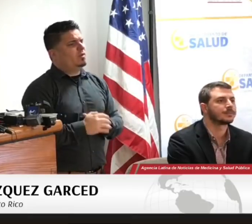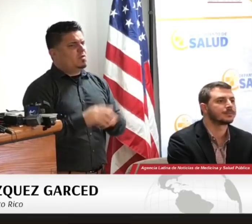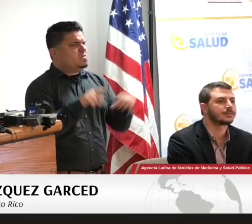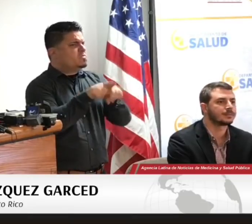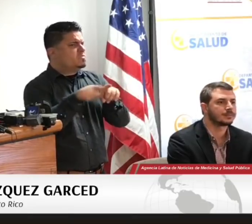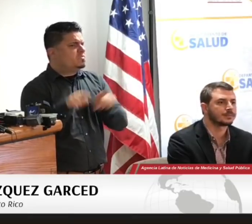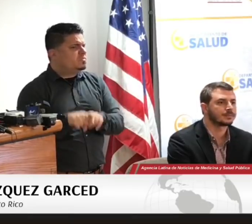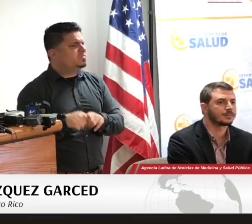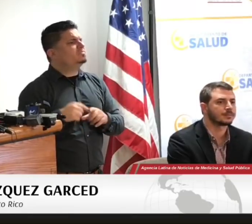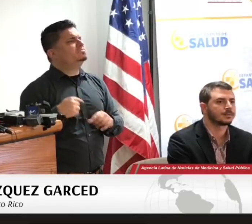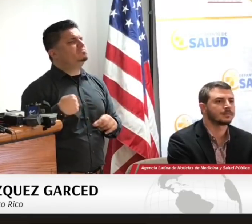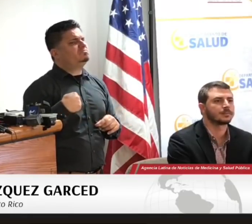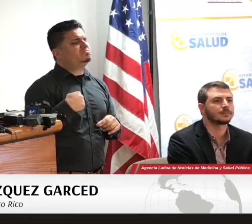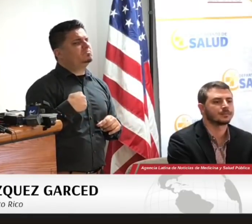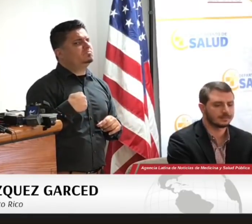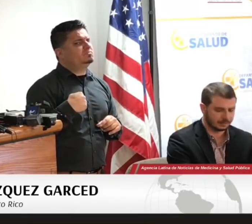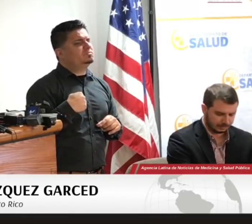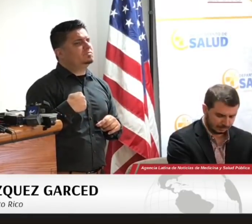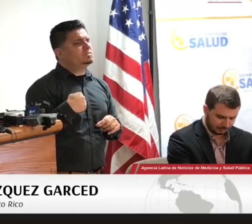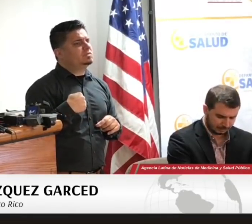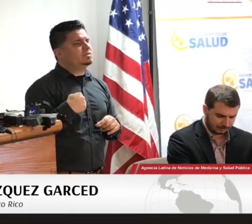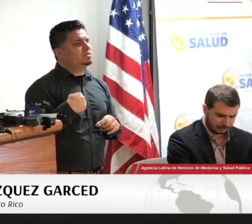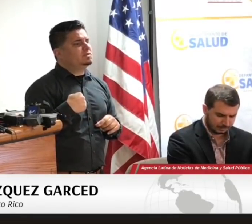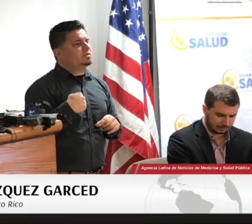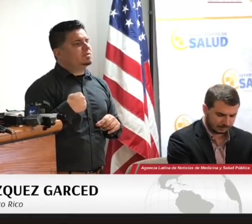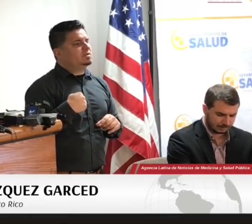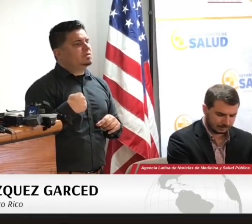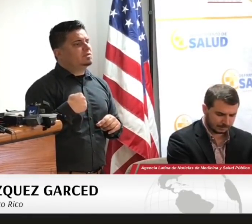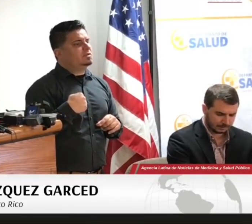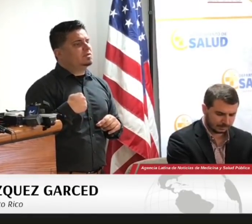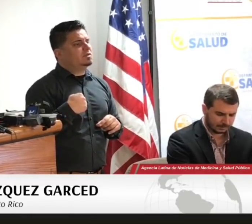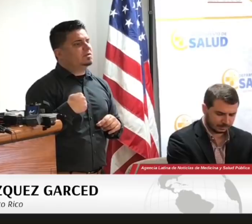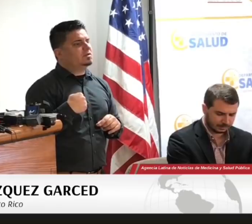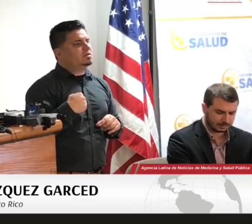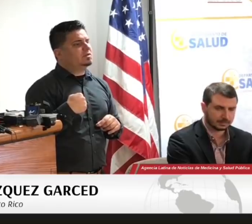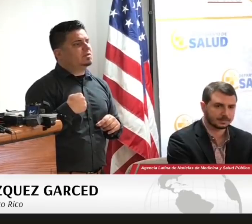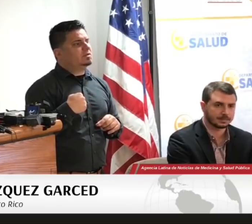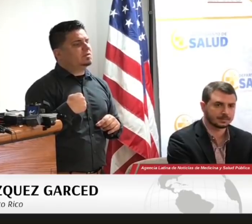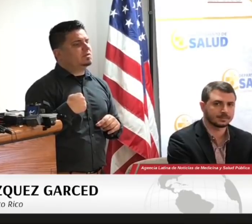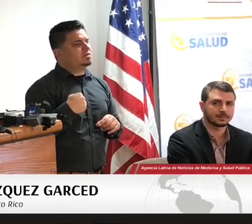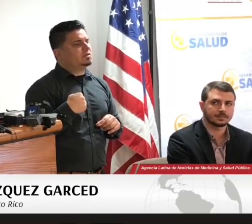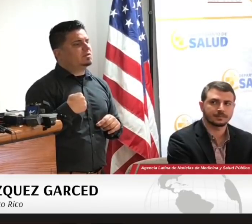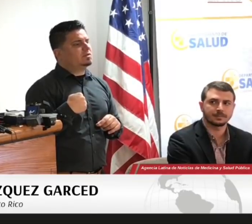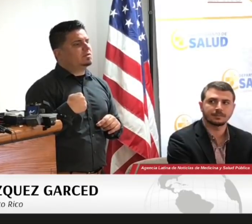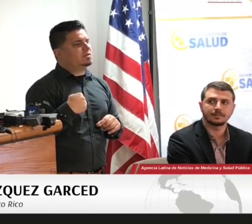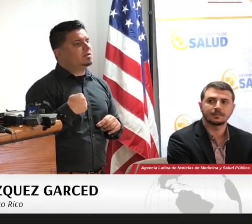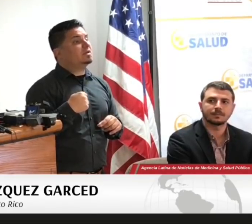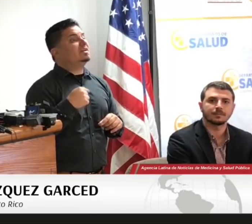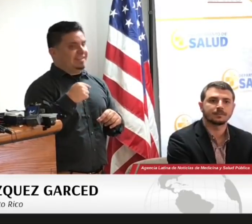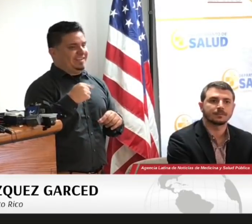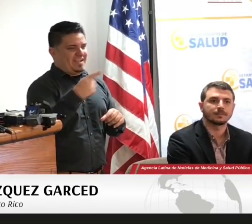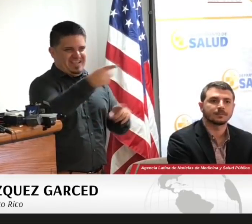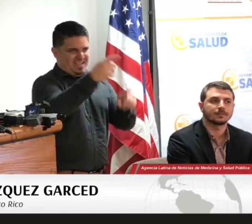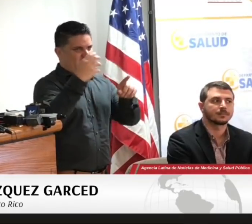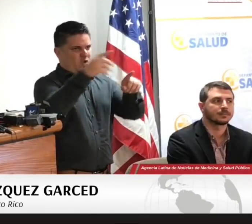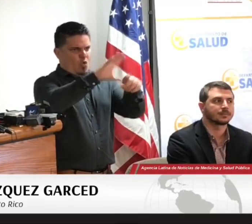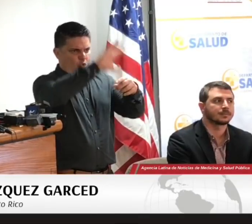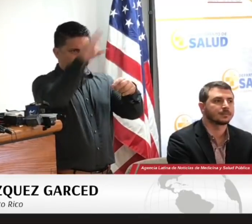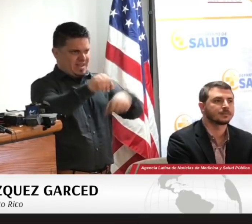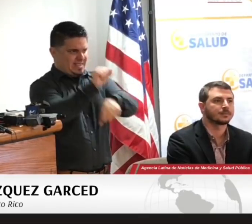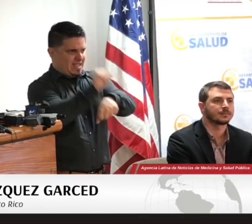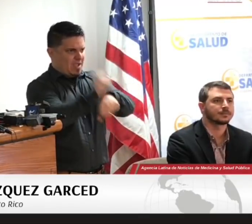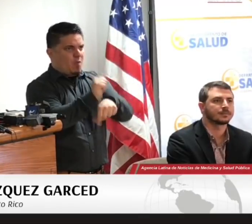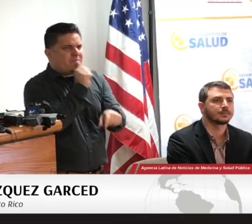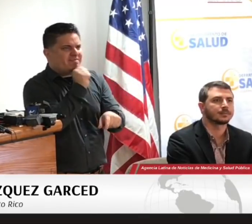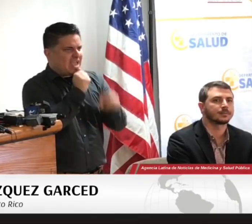la misma información se exige sea analizada por los patronos privados. No debe haber